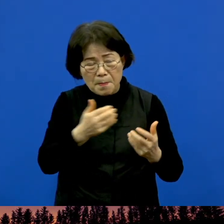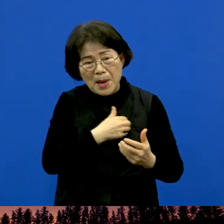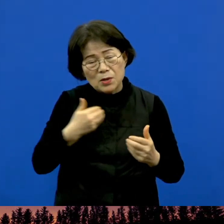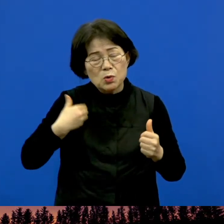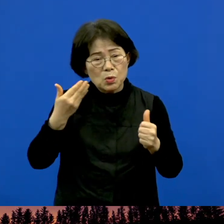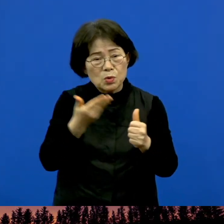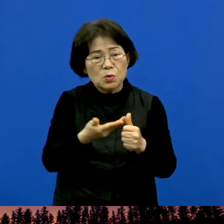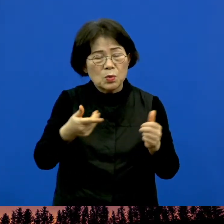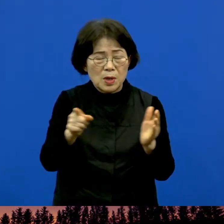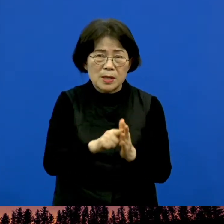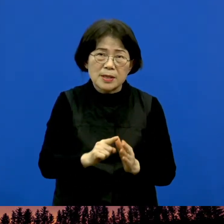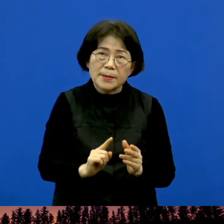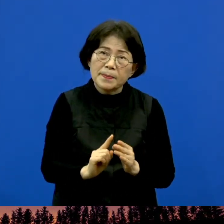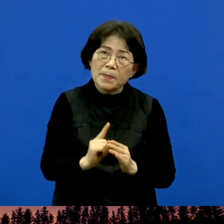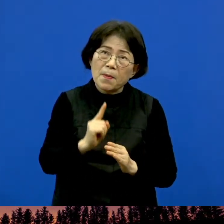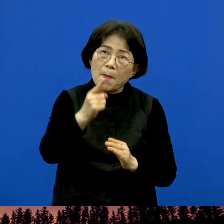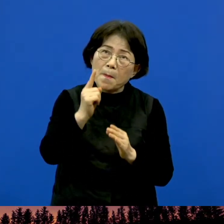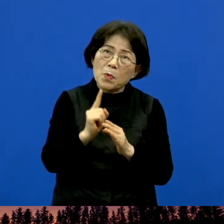말.